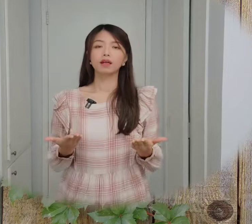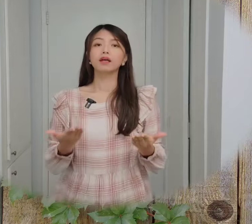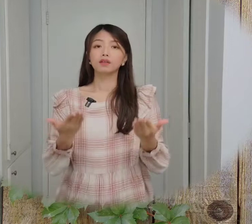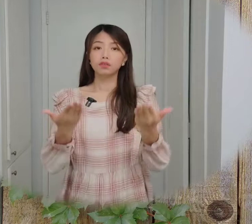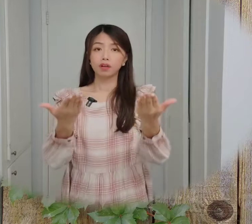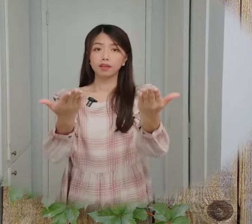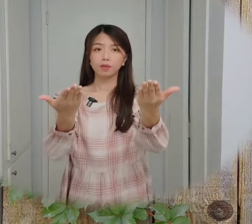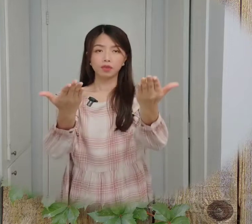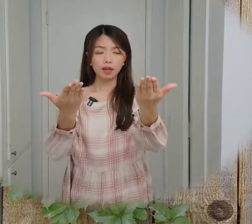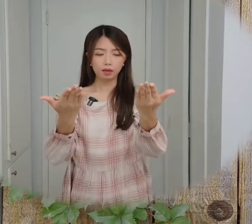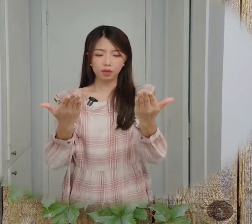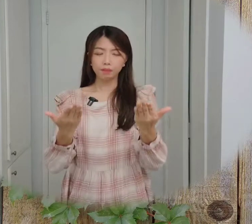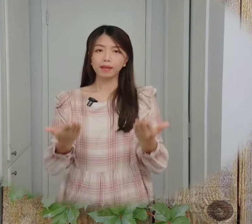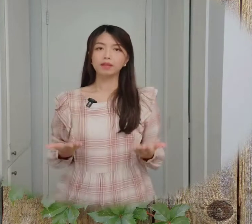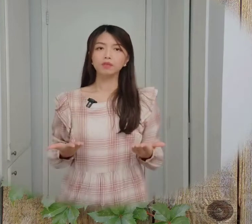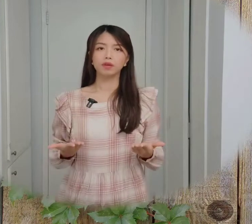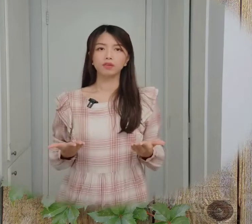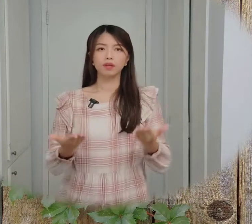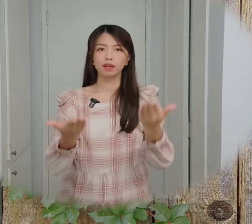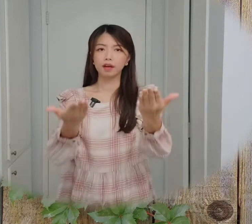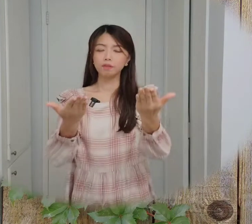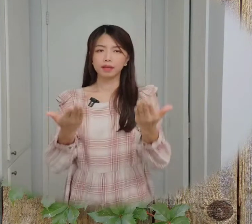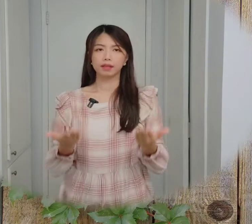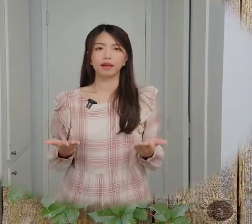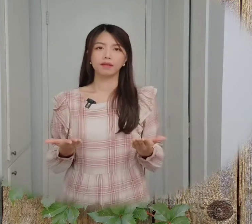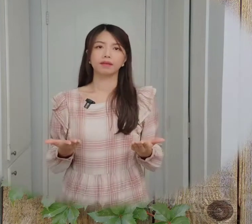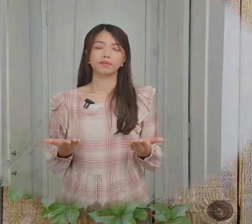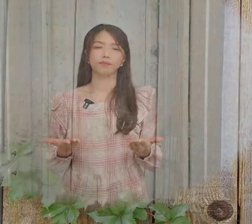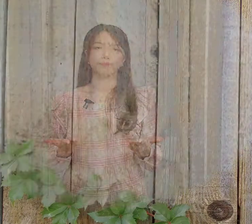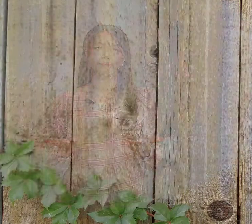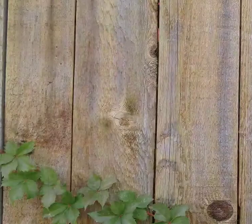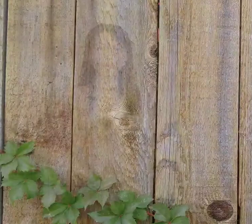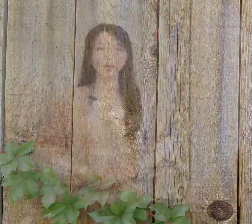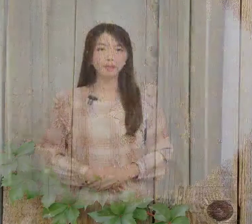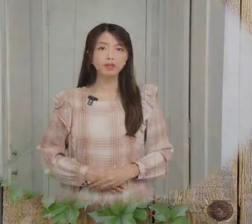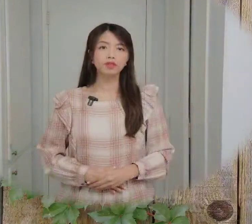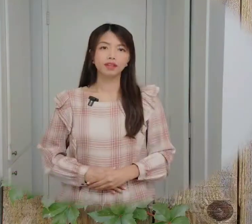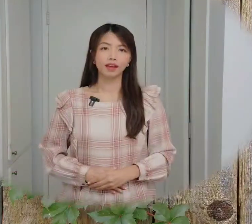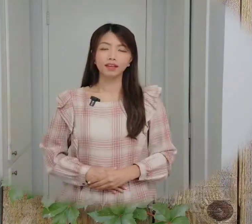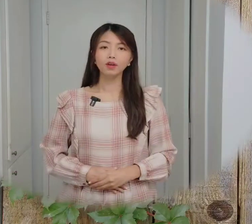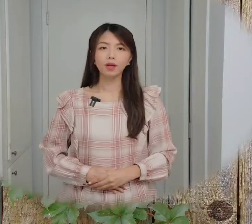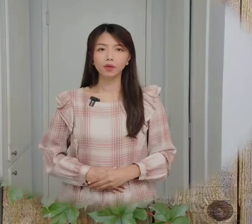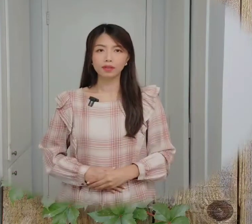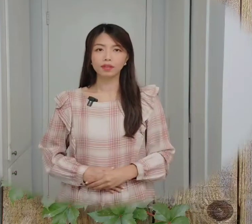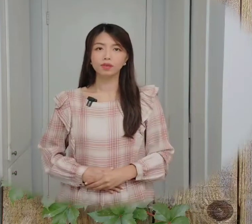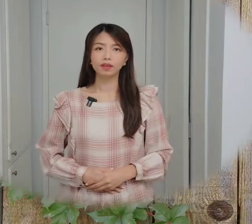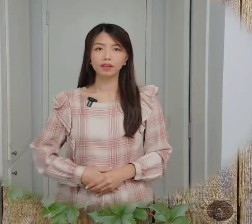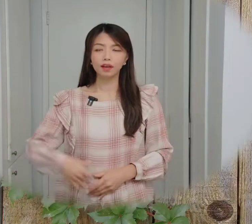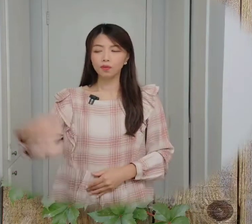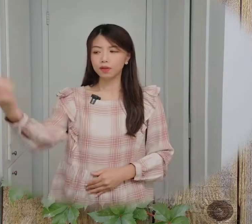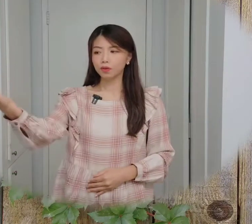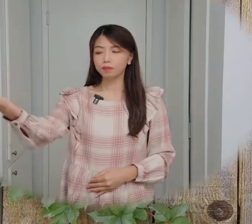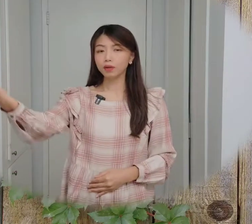받다. 주셨기 때문에 우리가 받는 수어를 해주셔야 돼요. 받다. 능력과 힘을 주시네. 능력이라고 한 뜻의